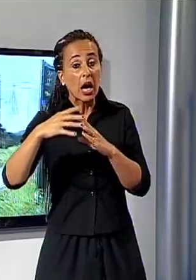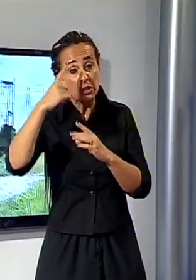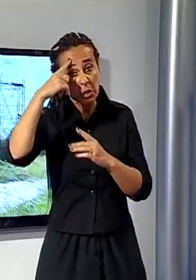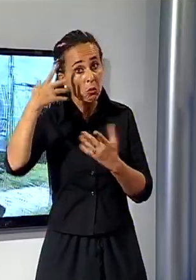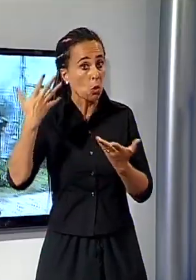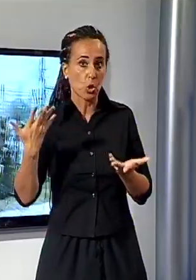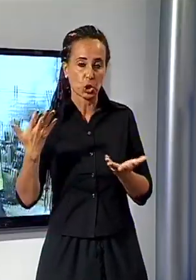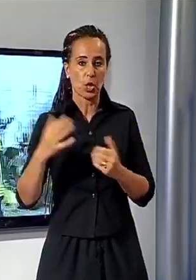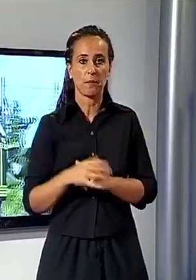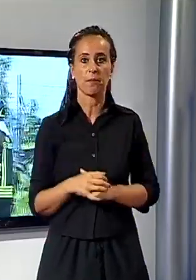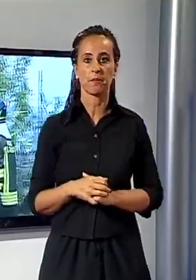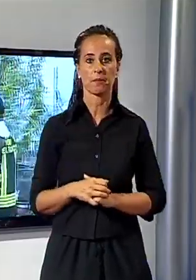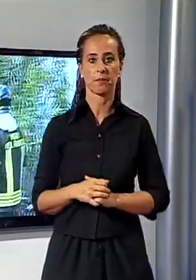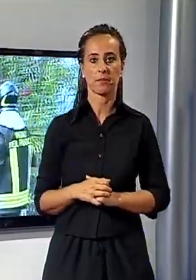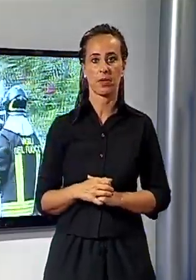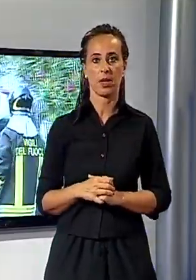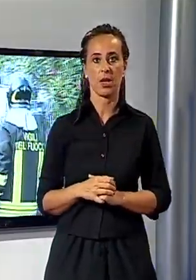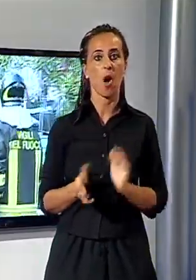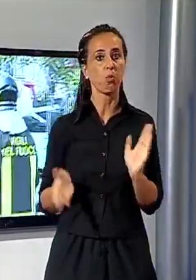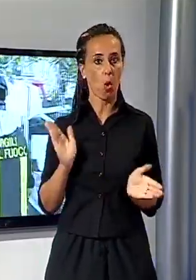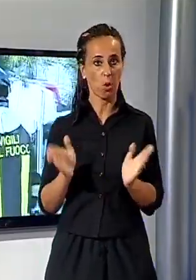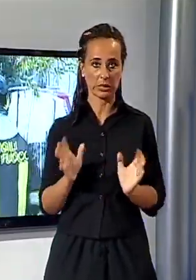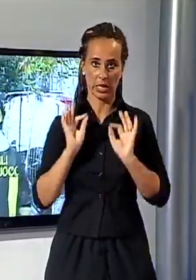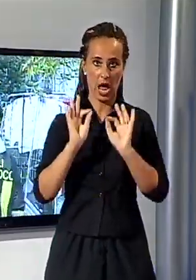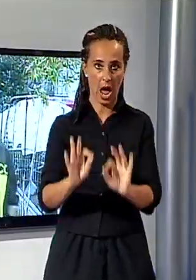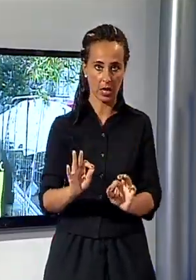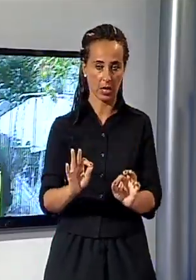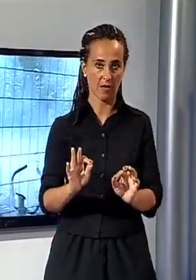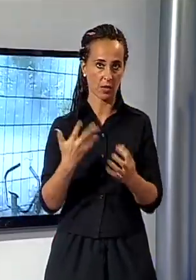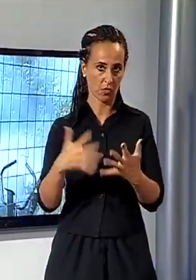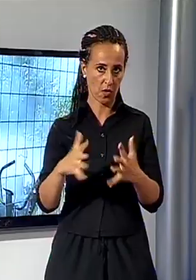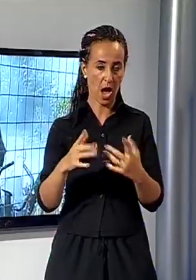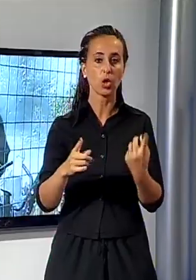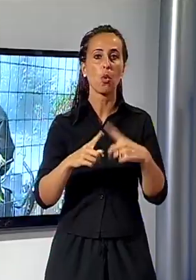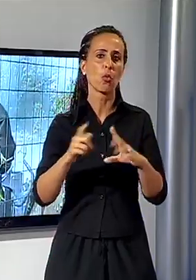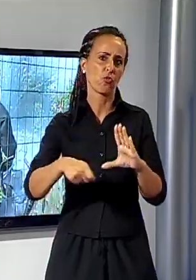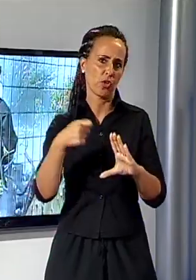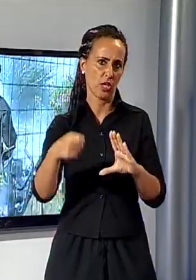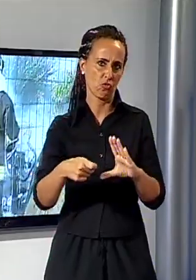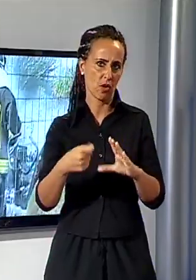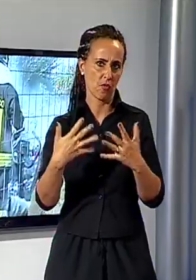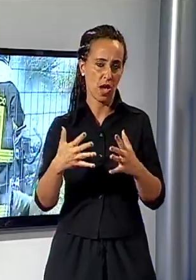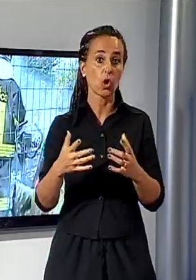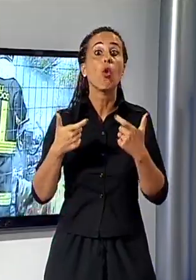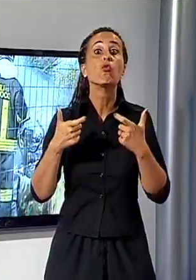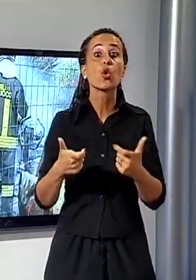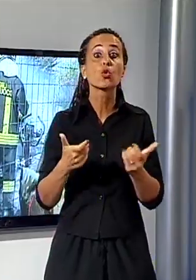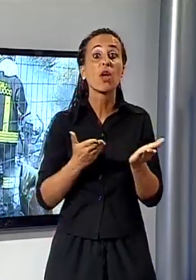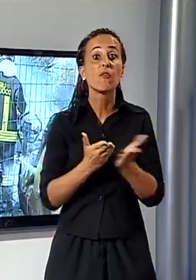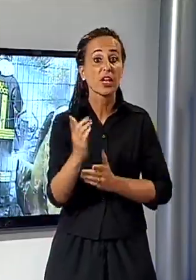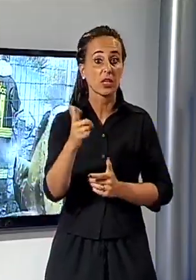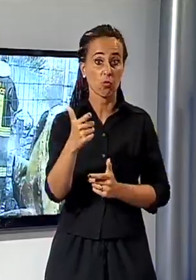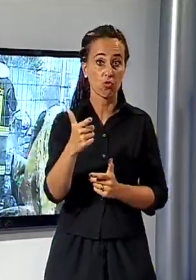escludere alcuna traccia. Tutto potrebbe essere stato scatenato da una scintilla o da una perdita, ma non si può non prendere in considerazione